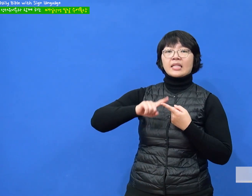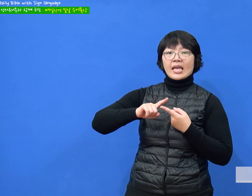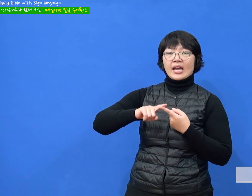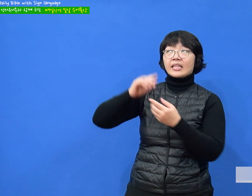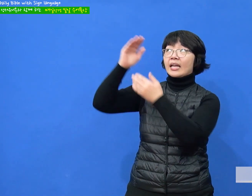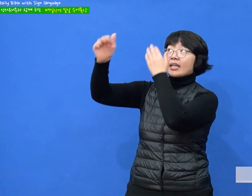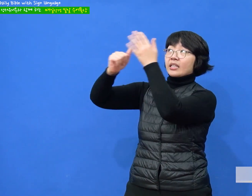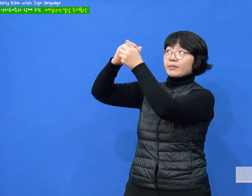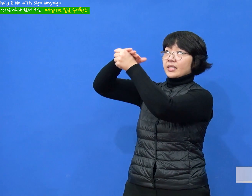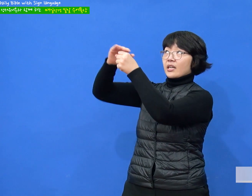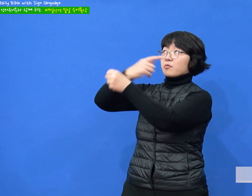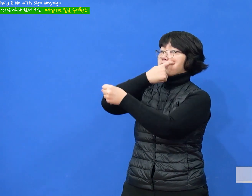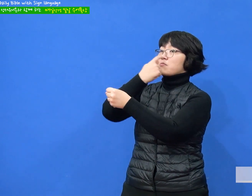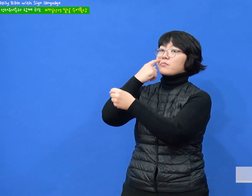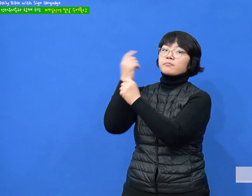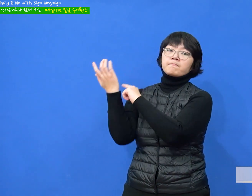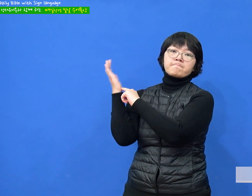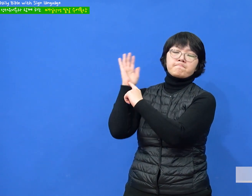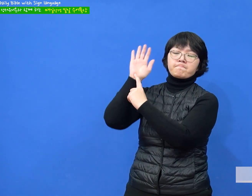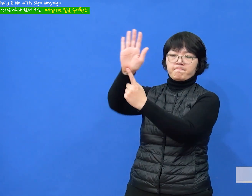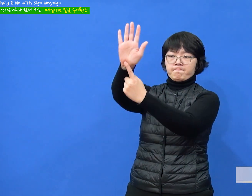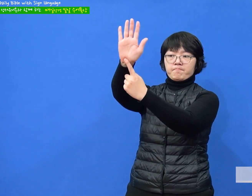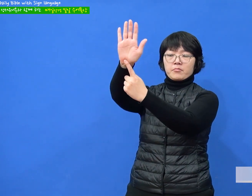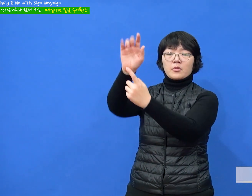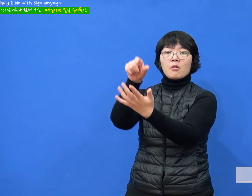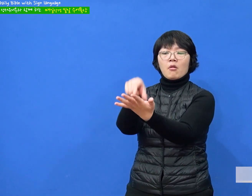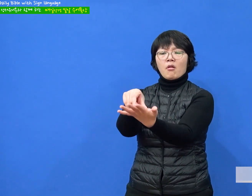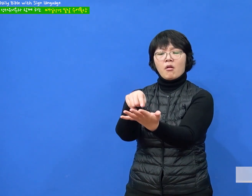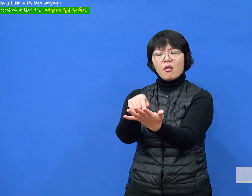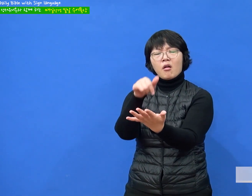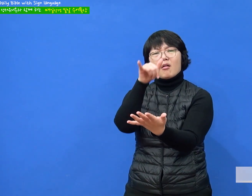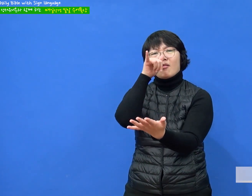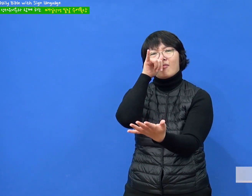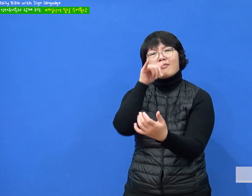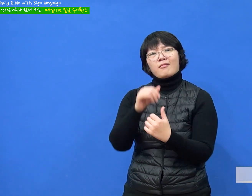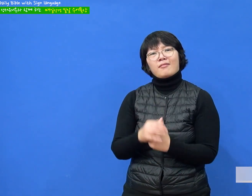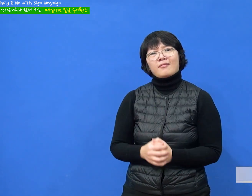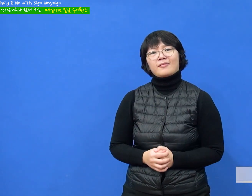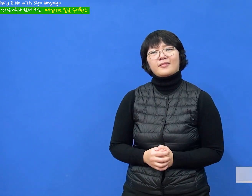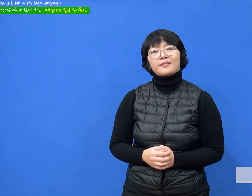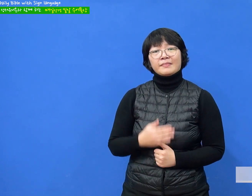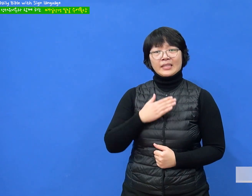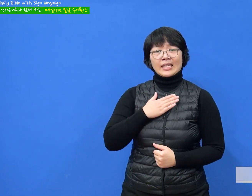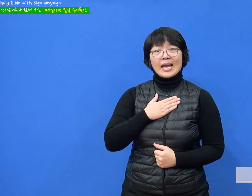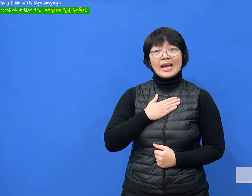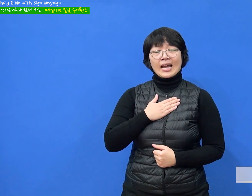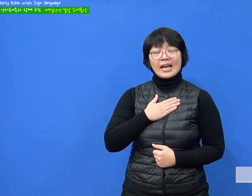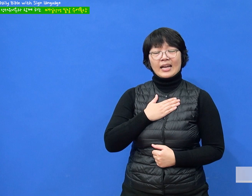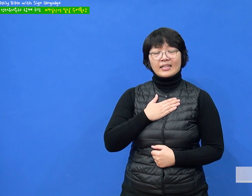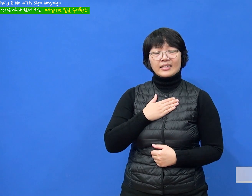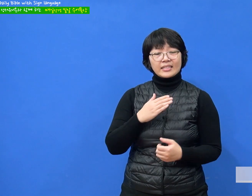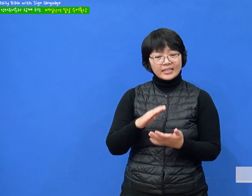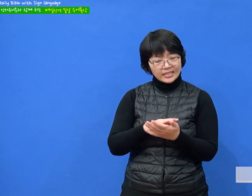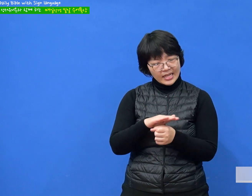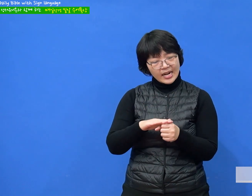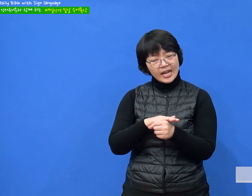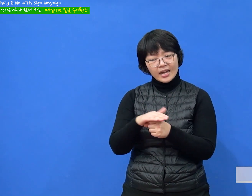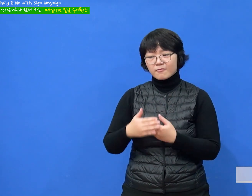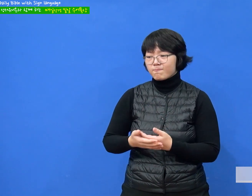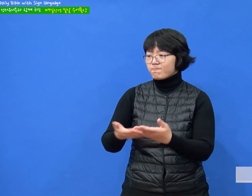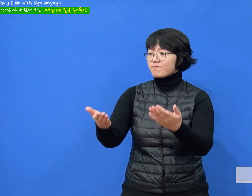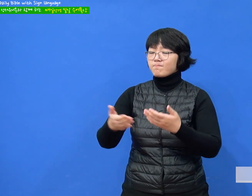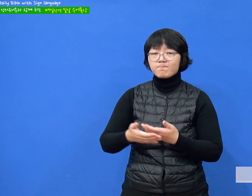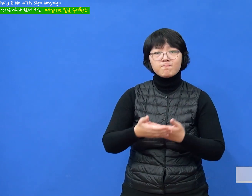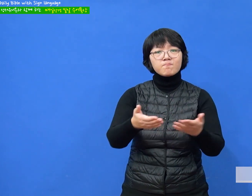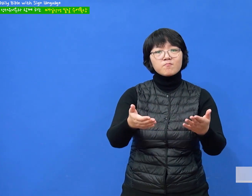사랑을 확증하셨느니라 라고 말씀하고 있습니다. 우리가 사랑해야 할 이유는 우리가 사랑할